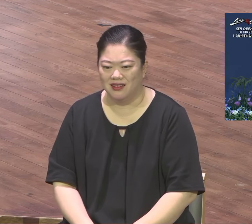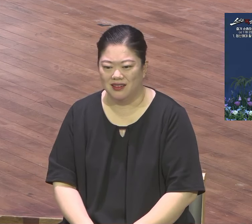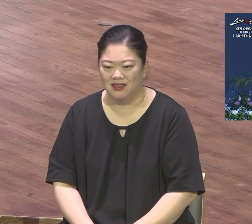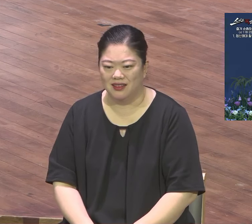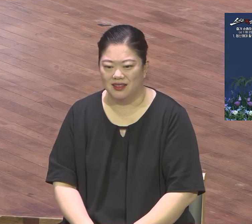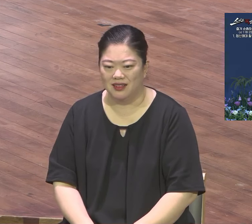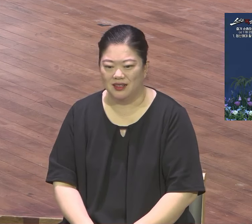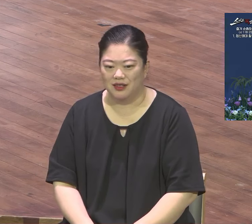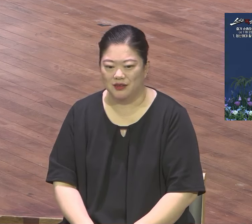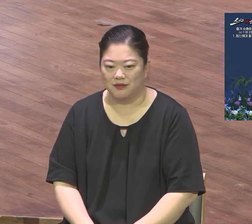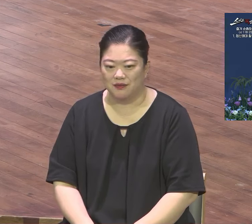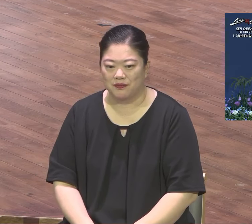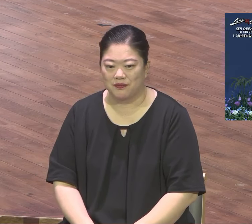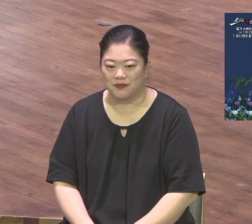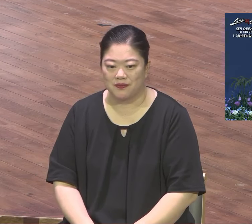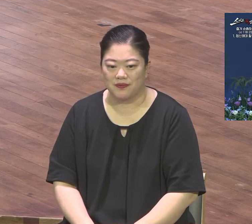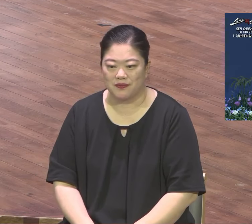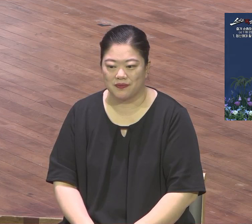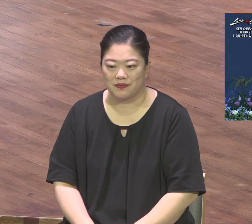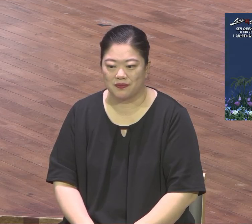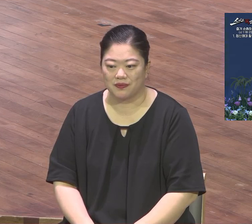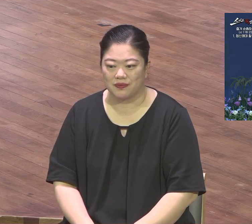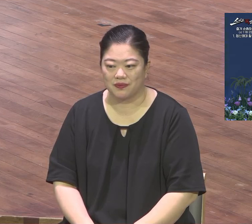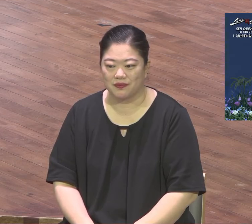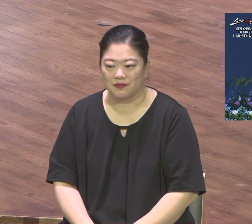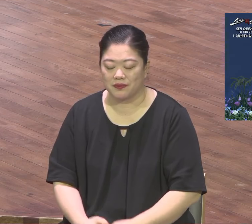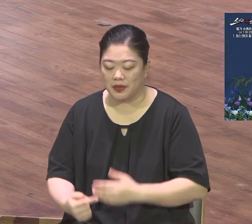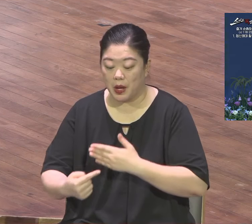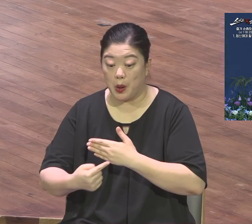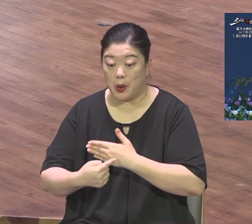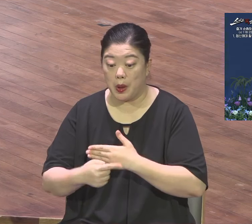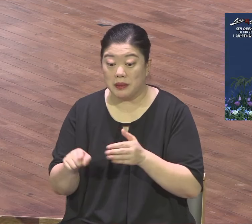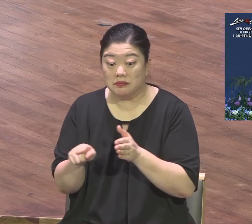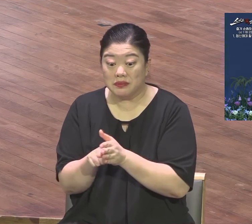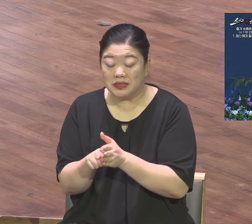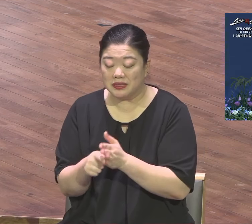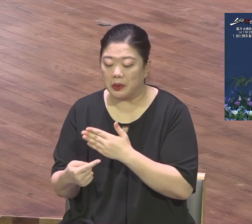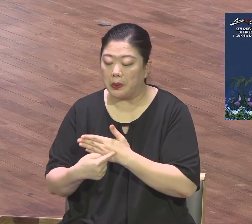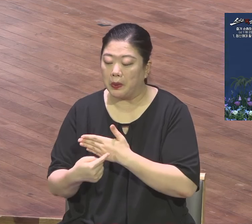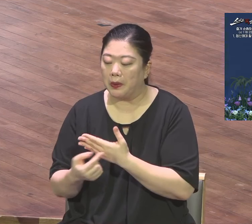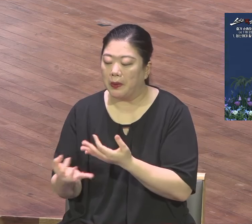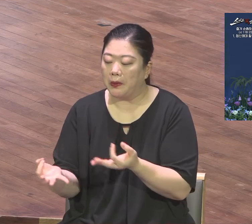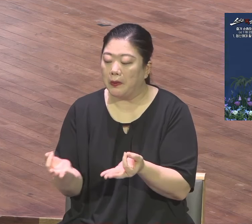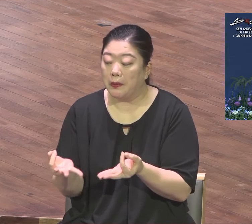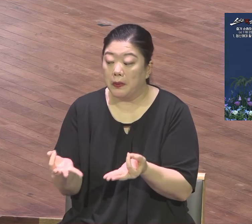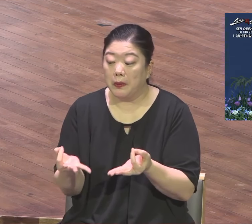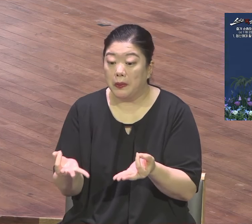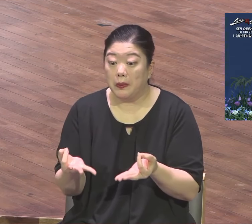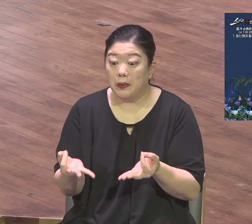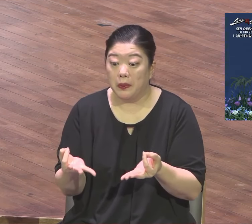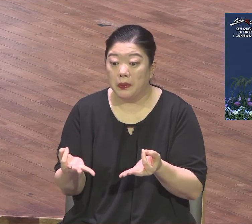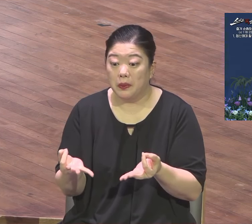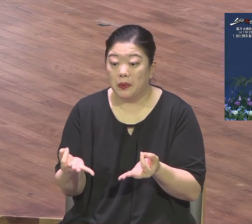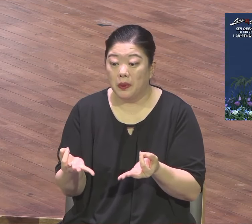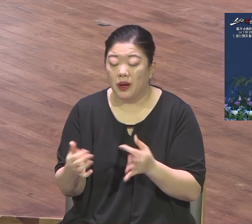신앙생활이요 이렇게 형식화되어 버리면 어떻게 되느냐? 유럽이 그렇게 되어 버렸어요.